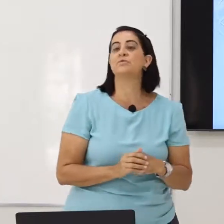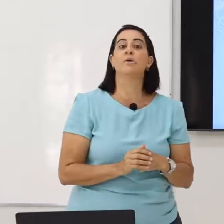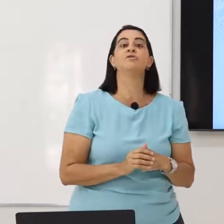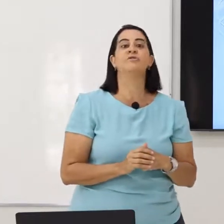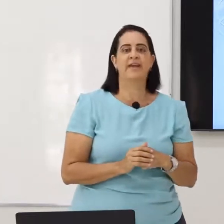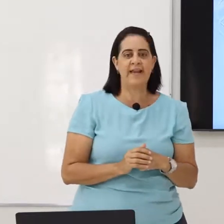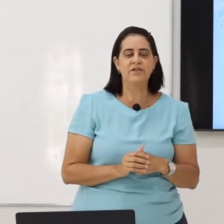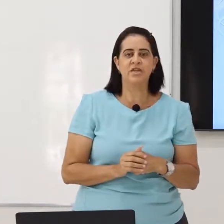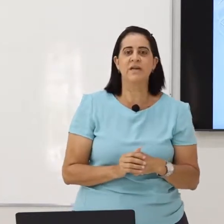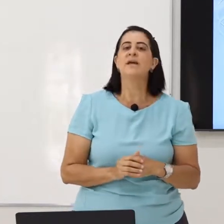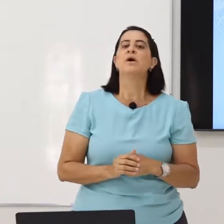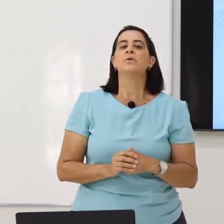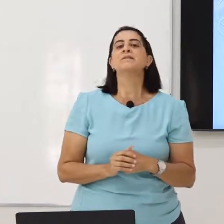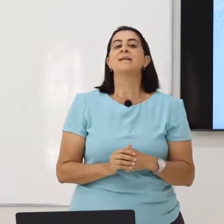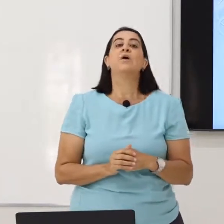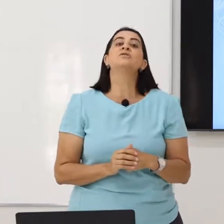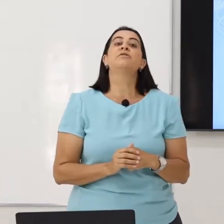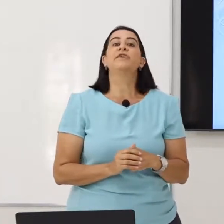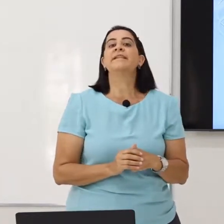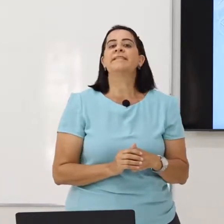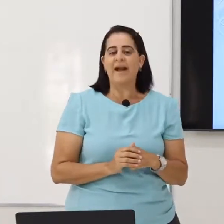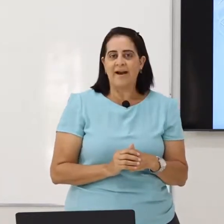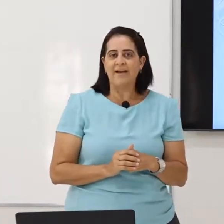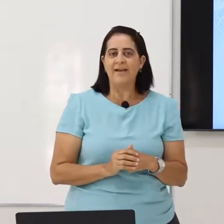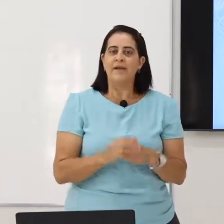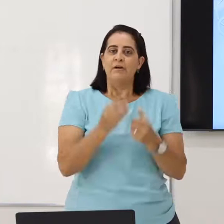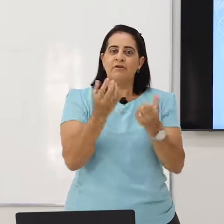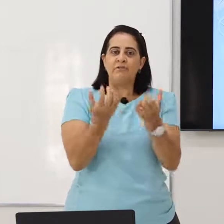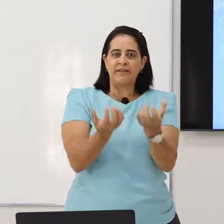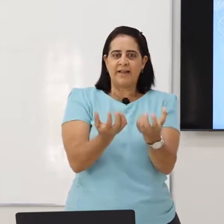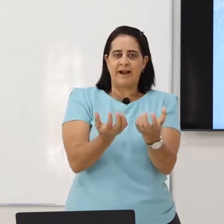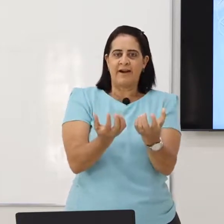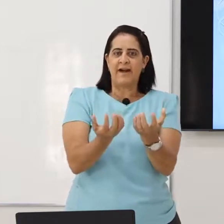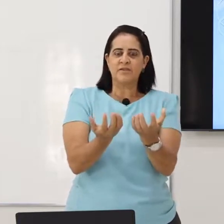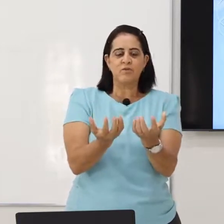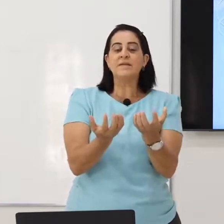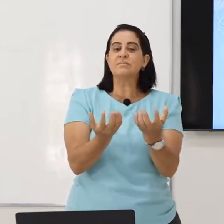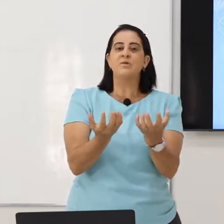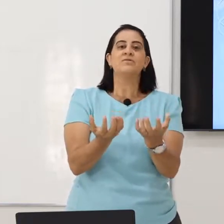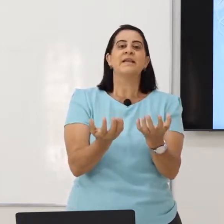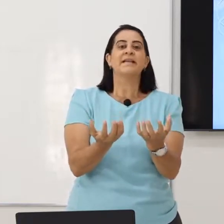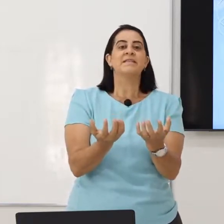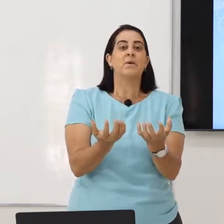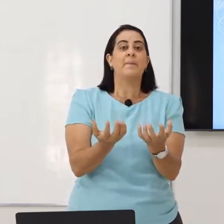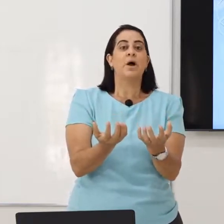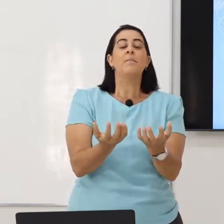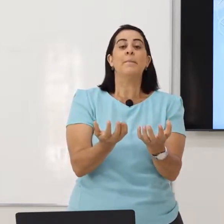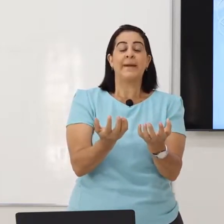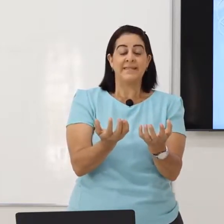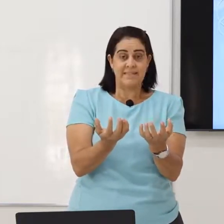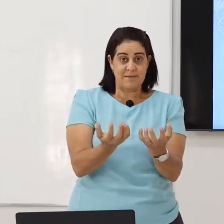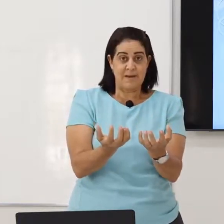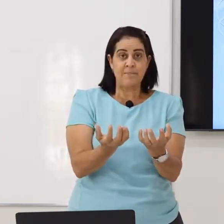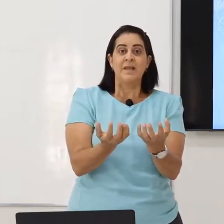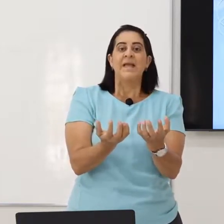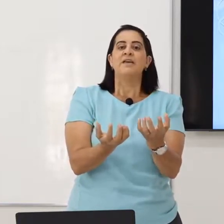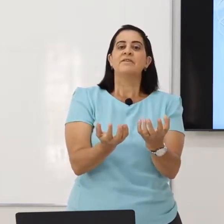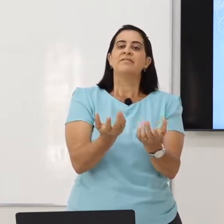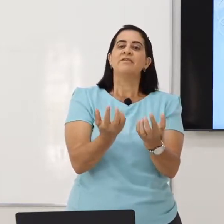mão diferente, o sinal de fritar. Fritar, as duas mãos viradas com a palma para cima e você vai fazer